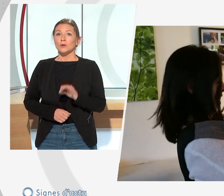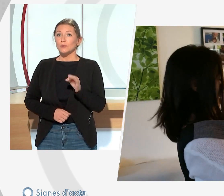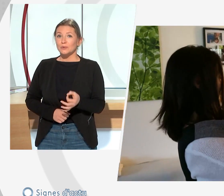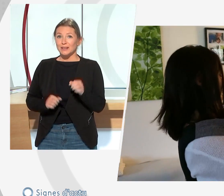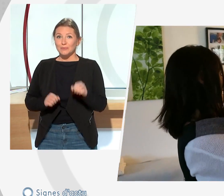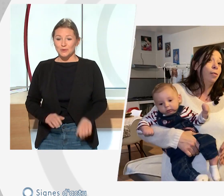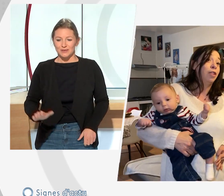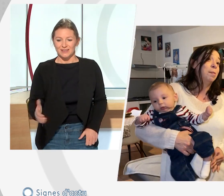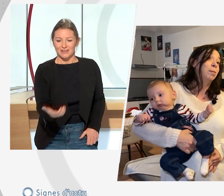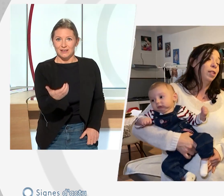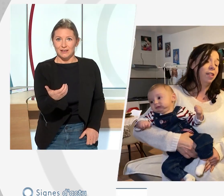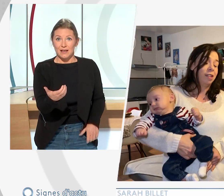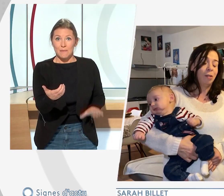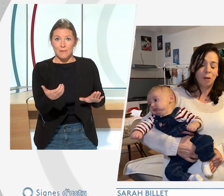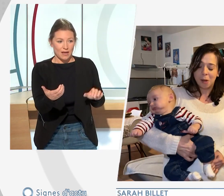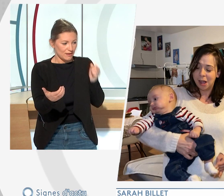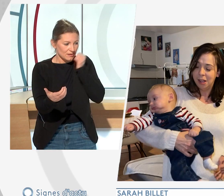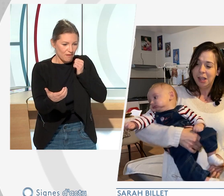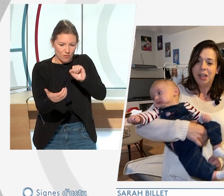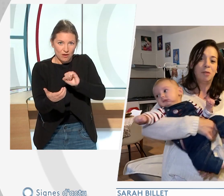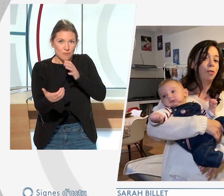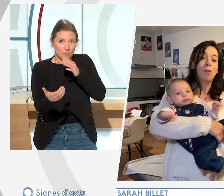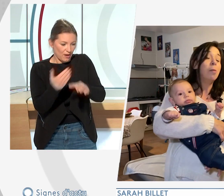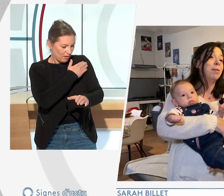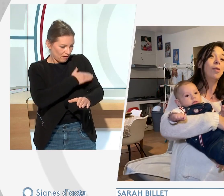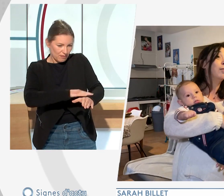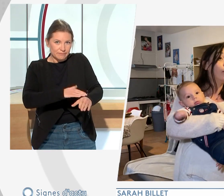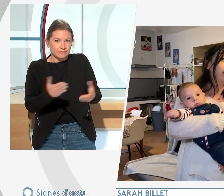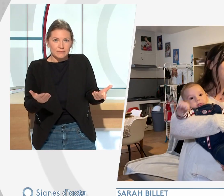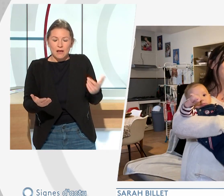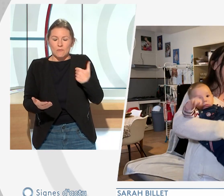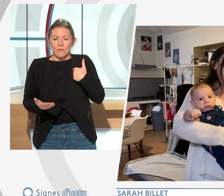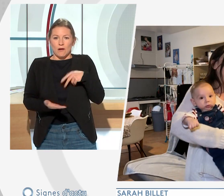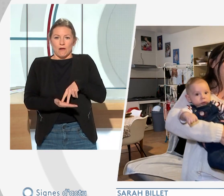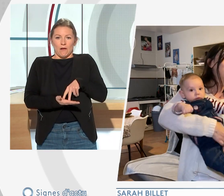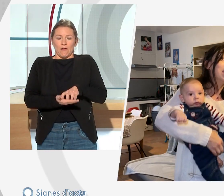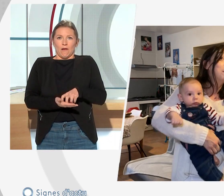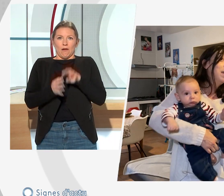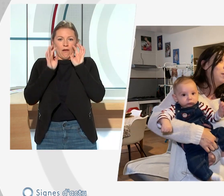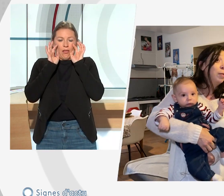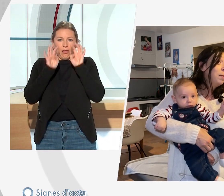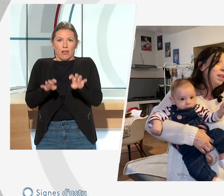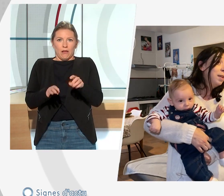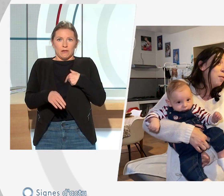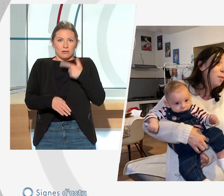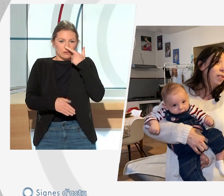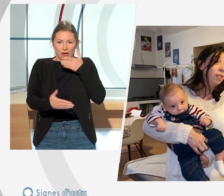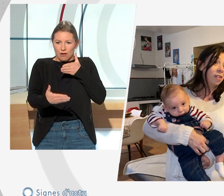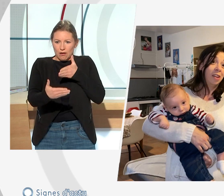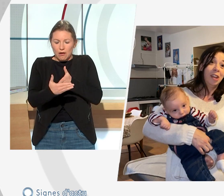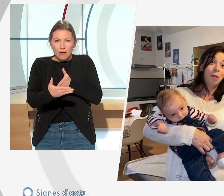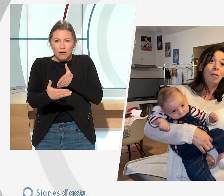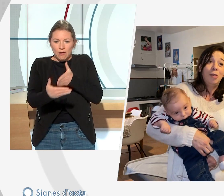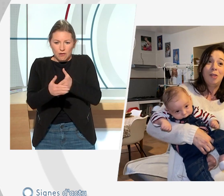mais du coup, pas le savonner, vu que je n'ai pas de motricité de l'autre bras. Et je me suis complètement effondrée, parce que je ne voyais pas de possibilité pour moi